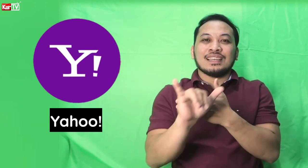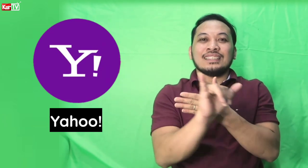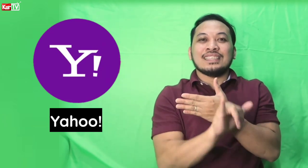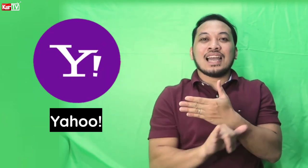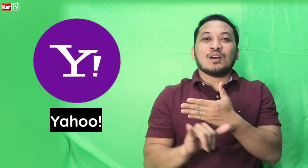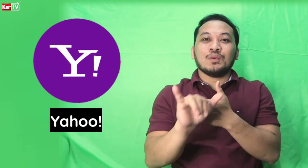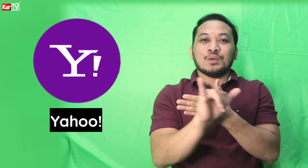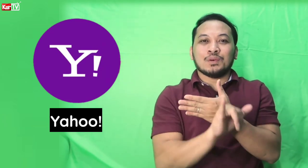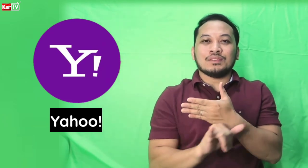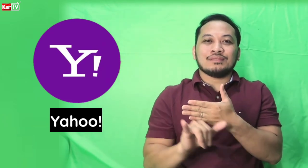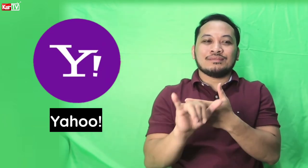Yahoo.